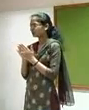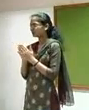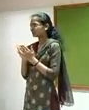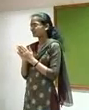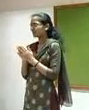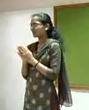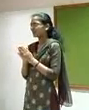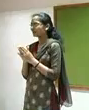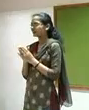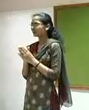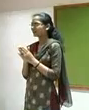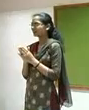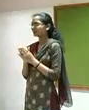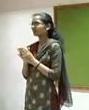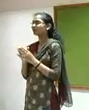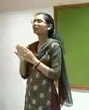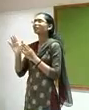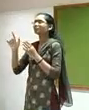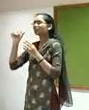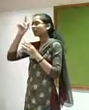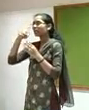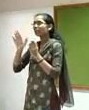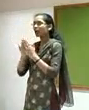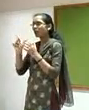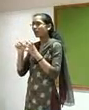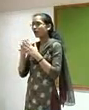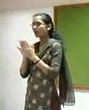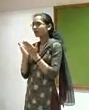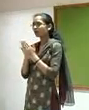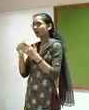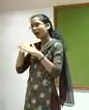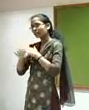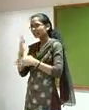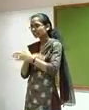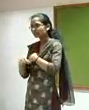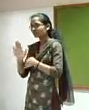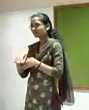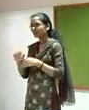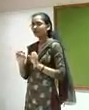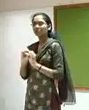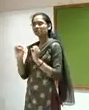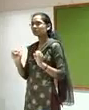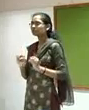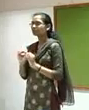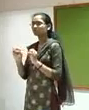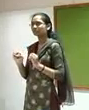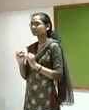Which means कि जब आप disability के basis पे कोई भी classification करते हैं, the moment you